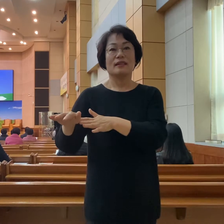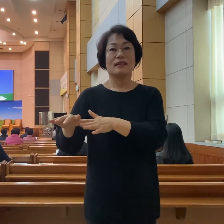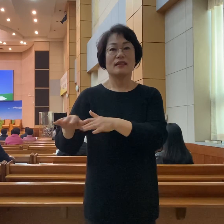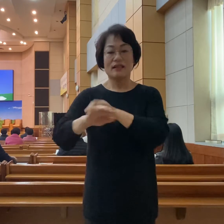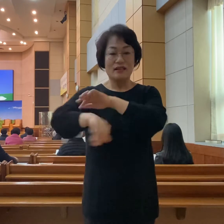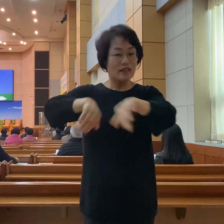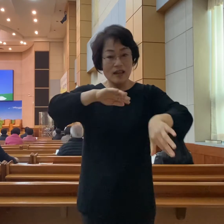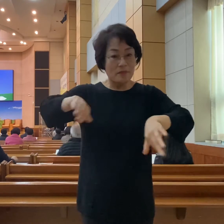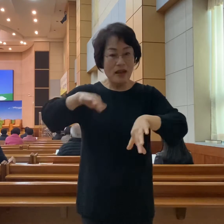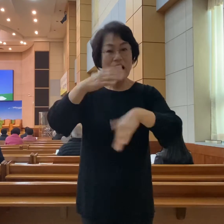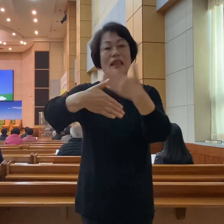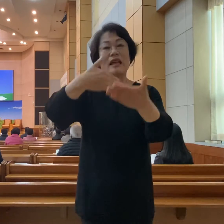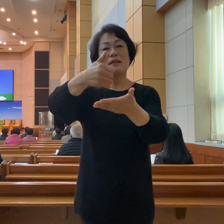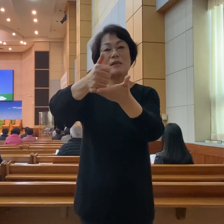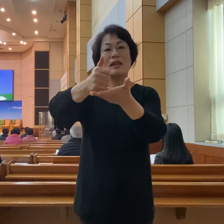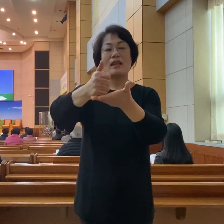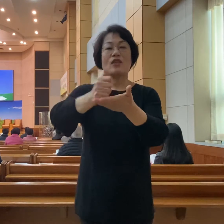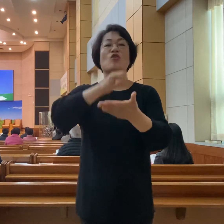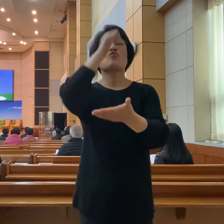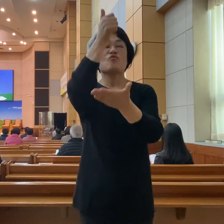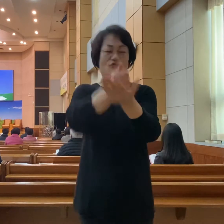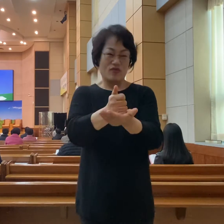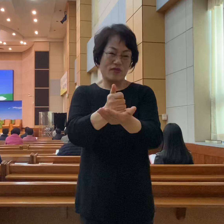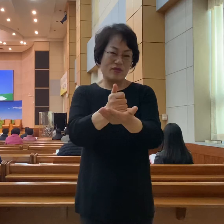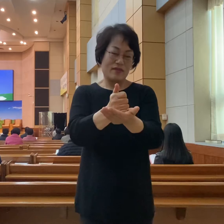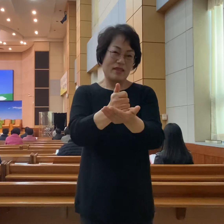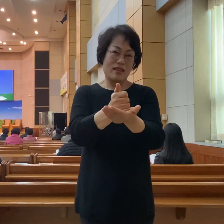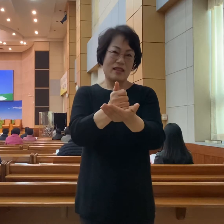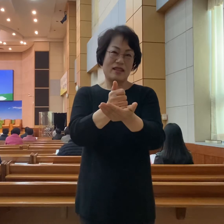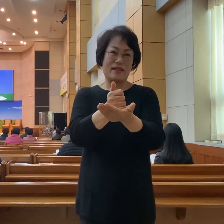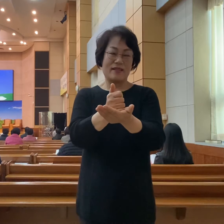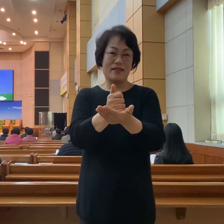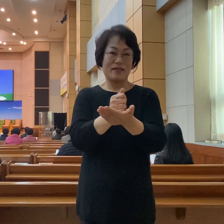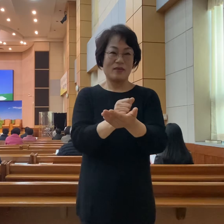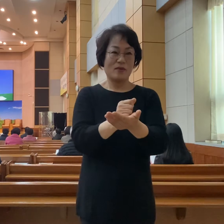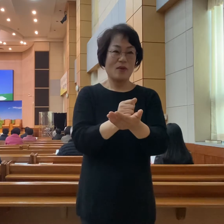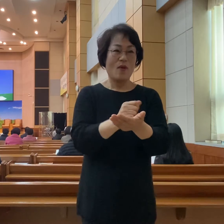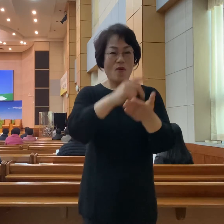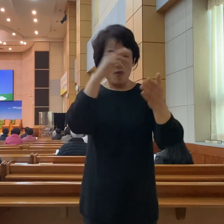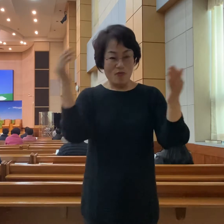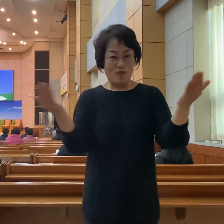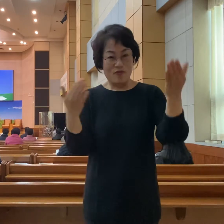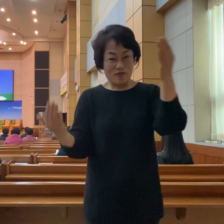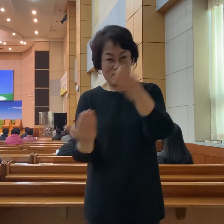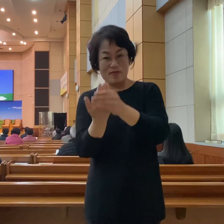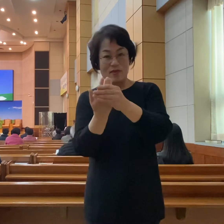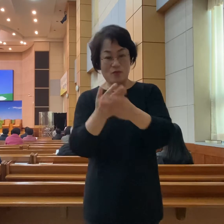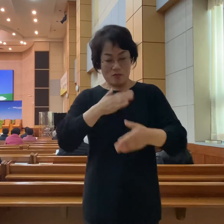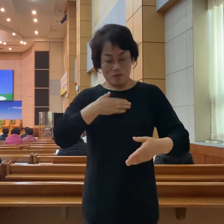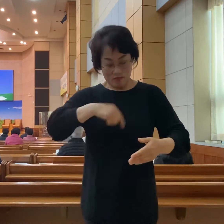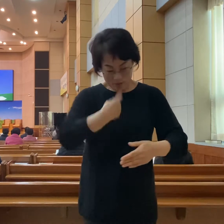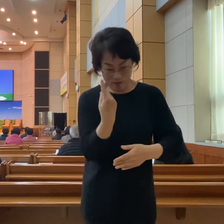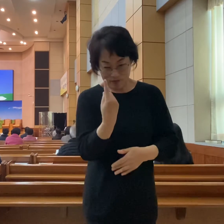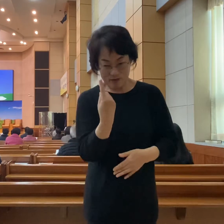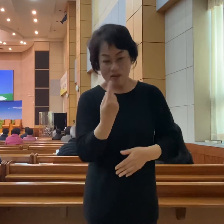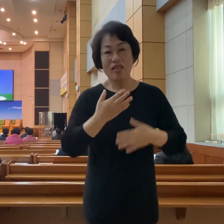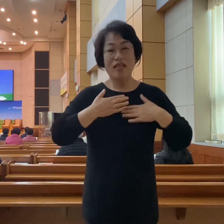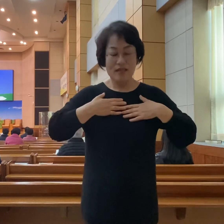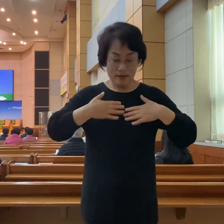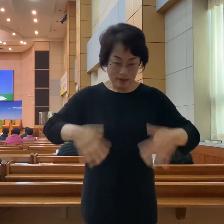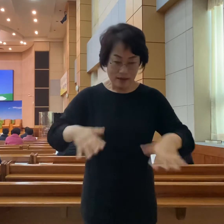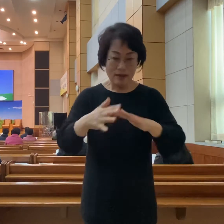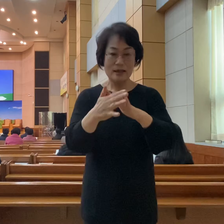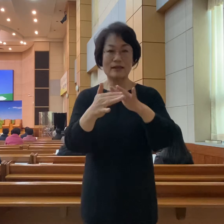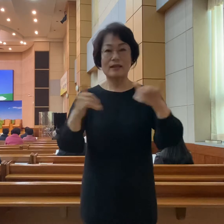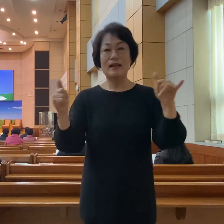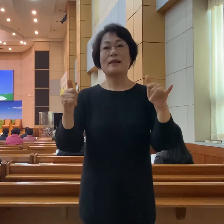얼마나 우리가 이 재앙에 취약한 자인지, 사건에 취약한 자인지, 우리 스스로도 연약한 자인지